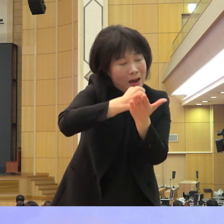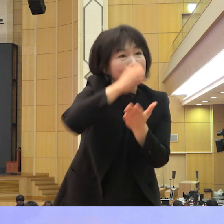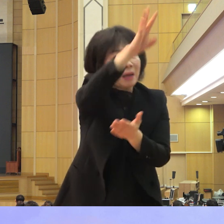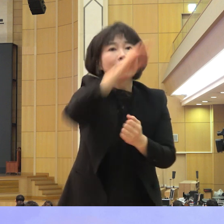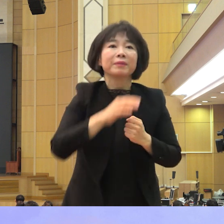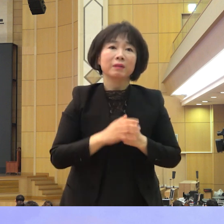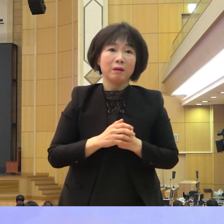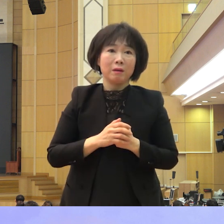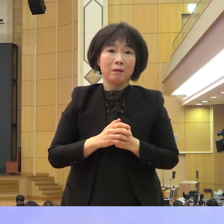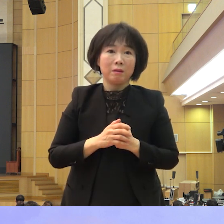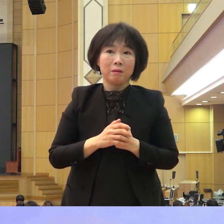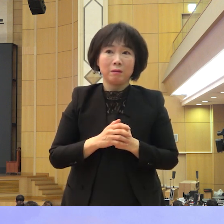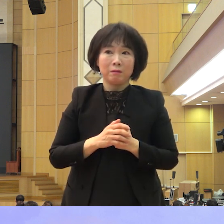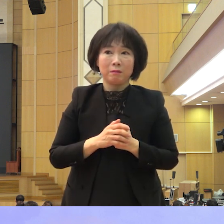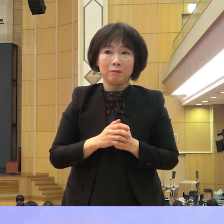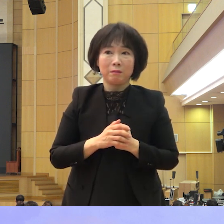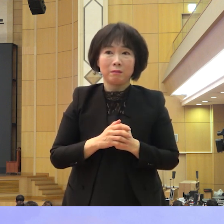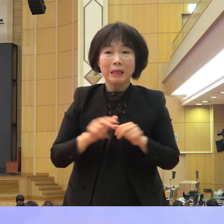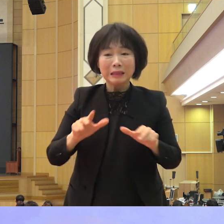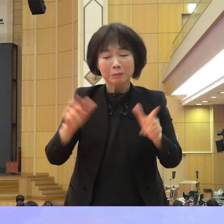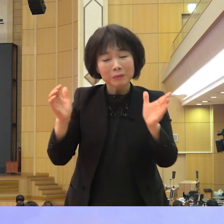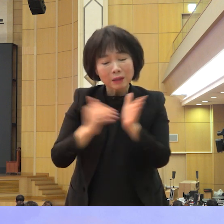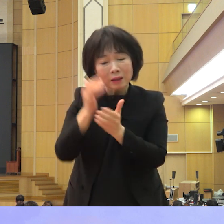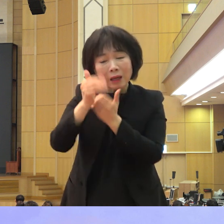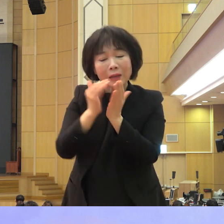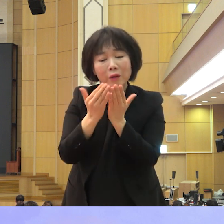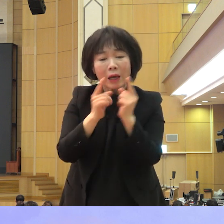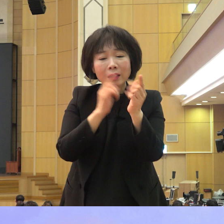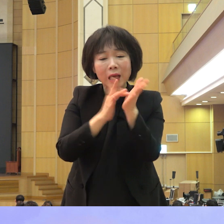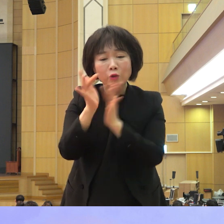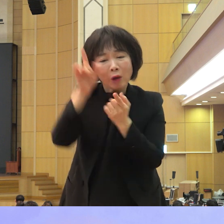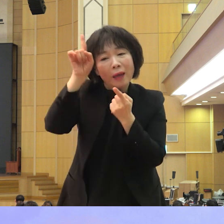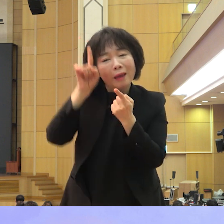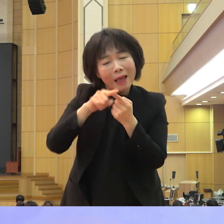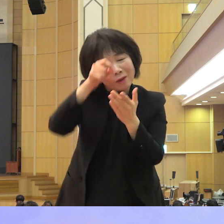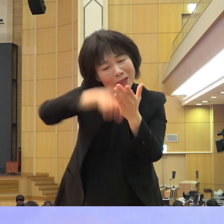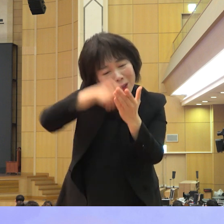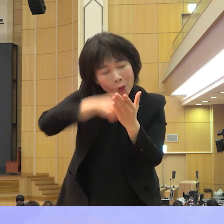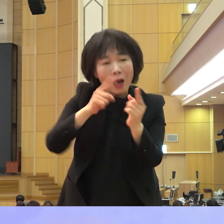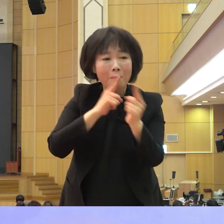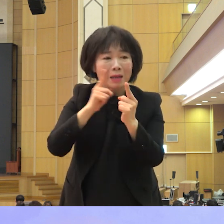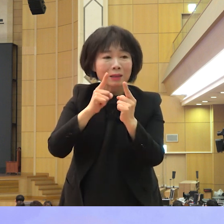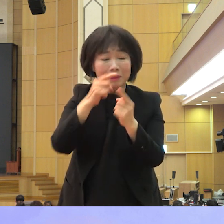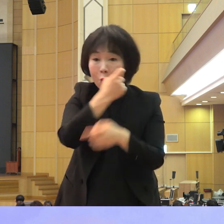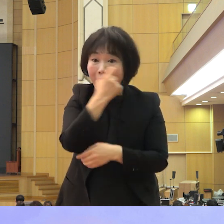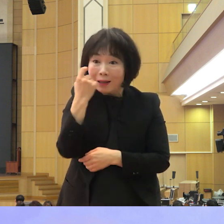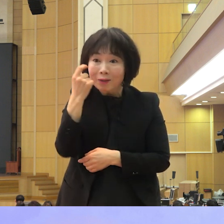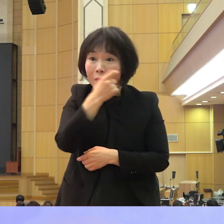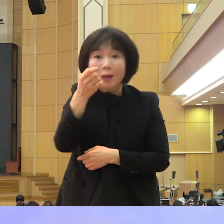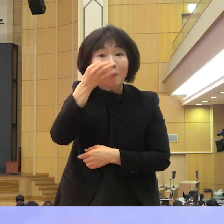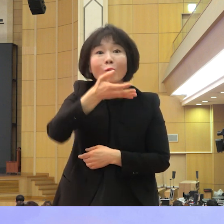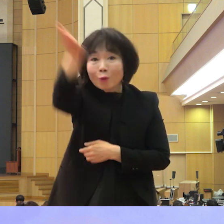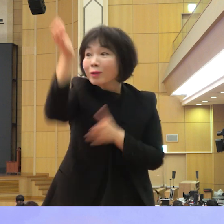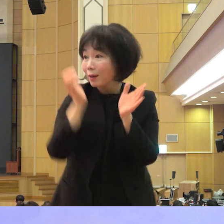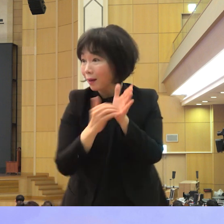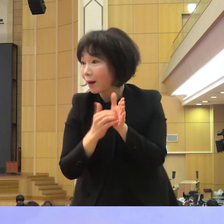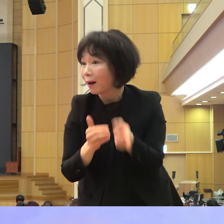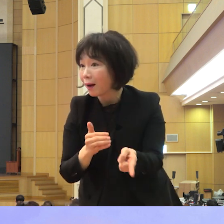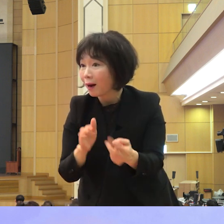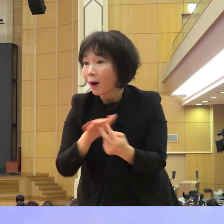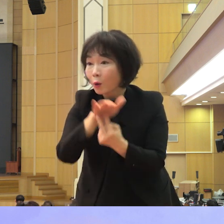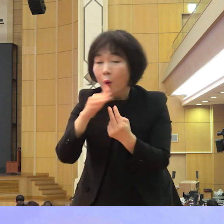그러니까 지금까지 성경에 예수님에 대해서 기록한 것 제가 말씀을 찾아 보여드렸죠. 요한복음